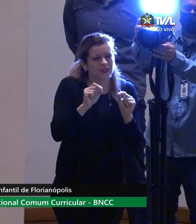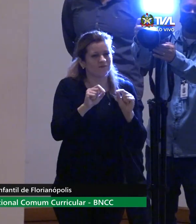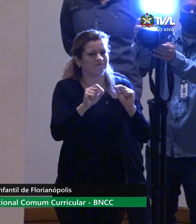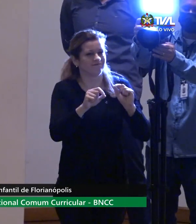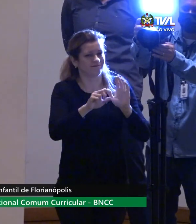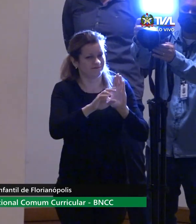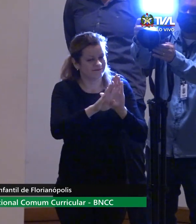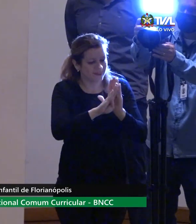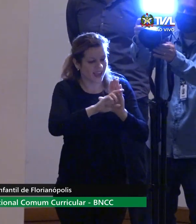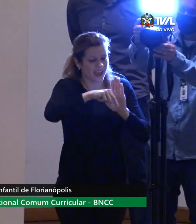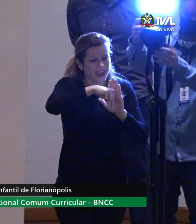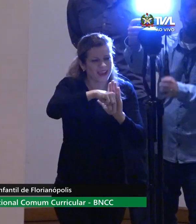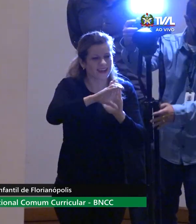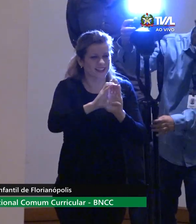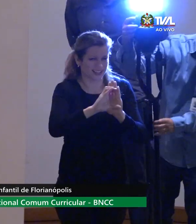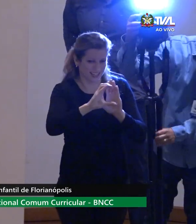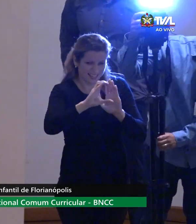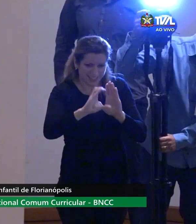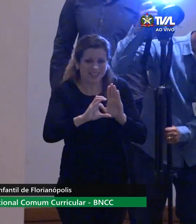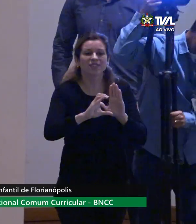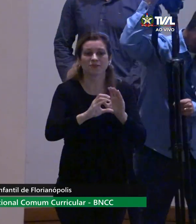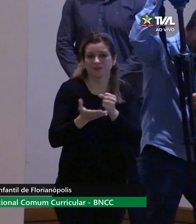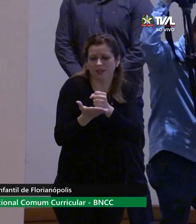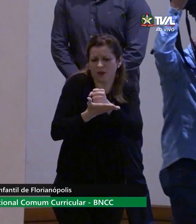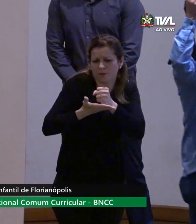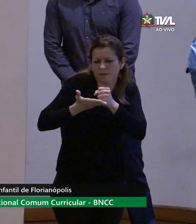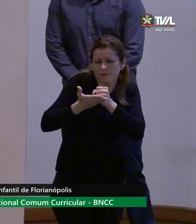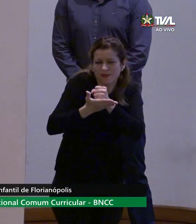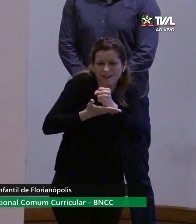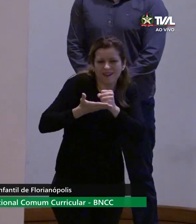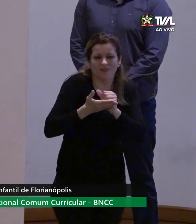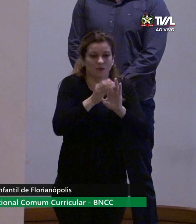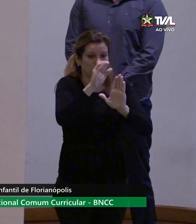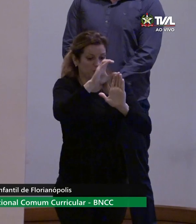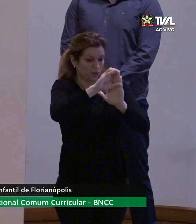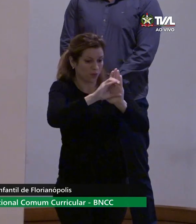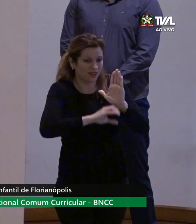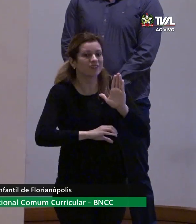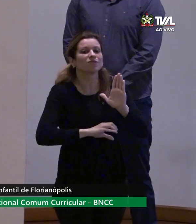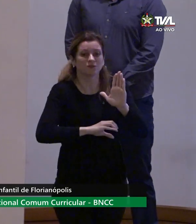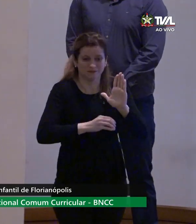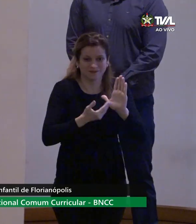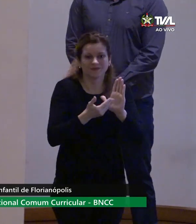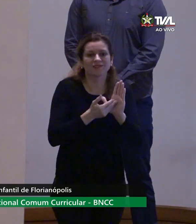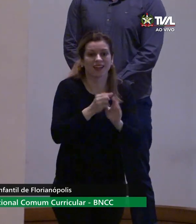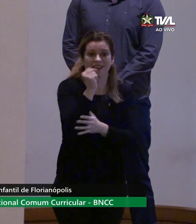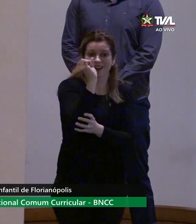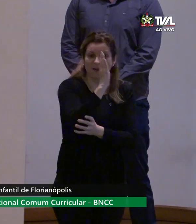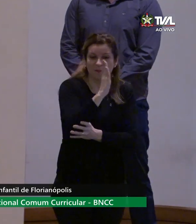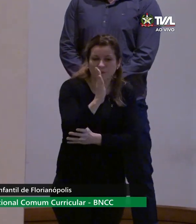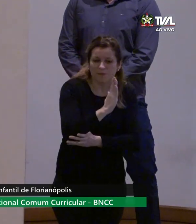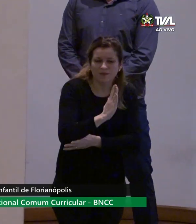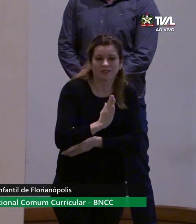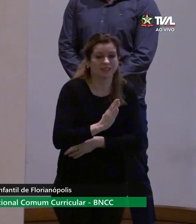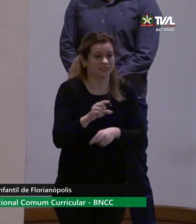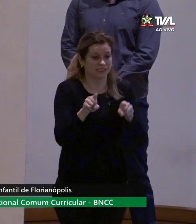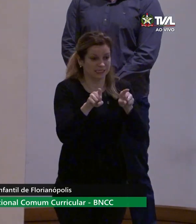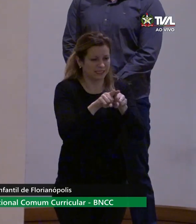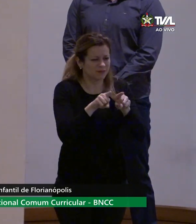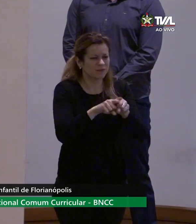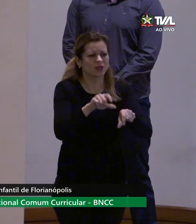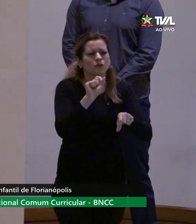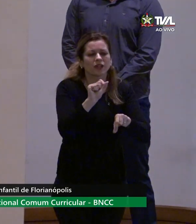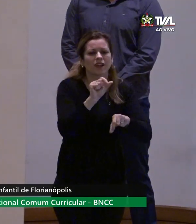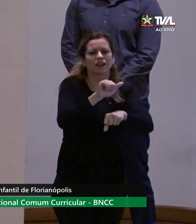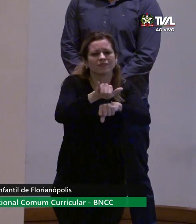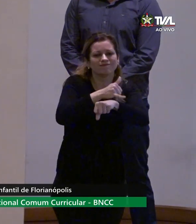vem discutindo aí aquilo que a base Nacional comum curricular impulsionou em âmbito nacional Mas também como uma estratégia